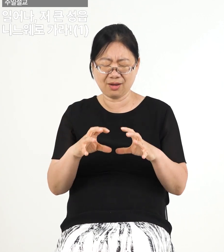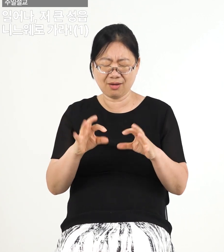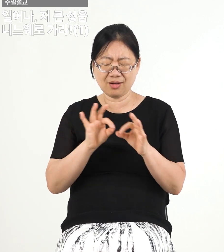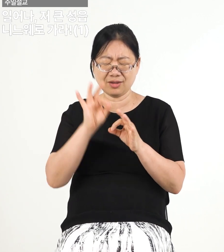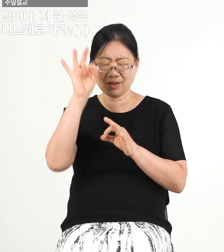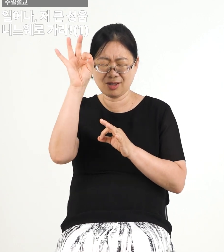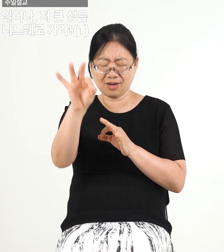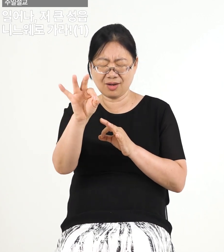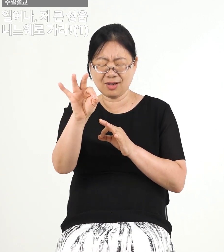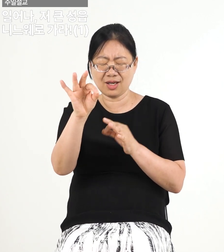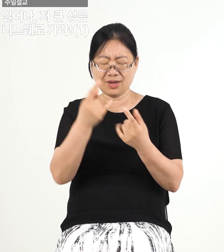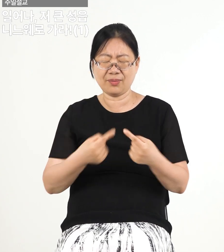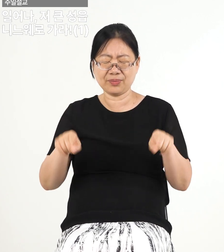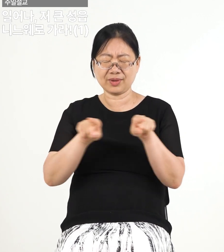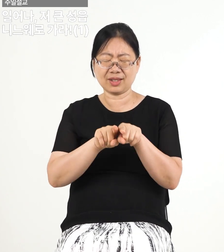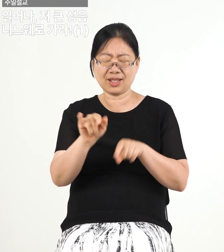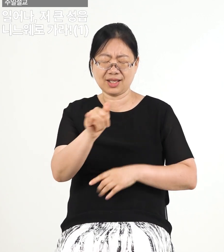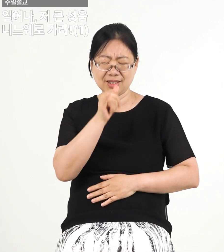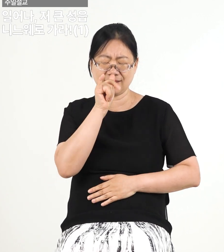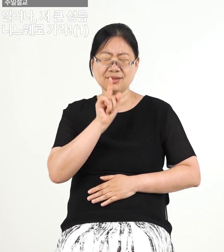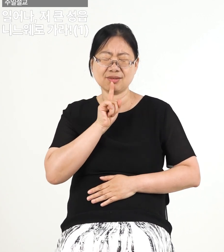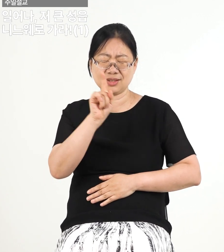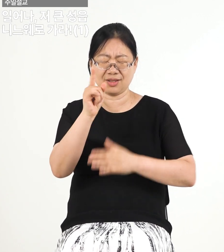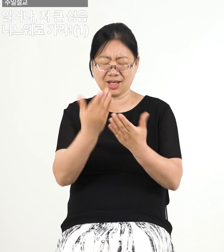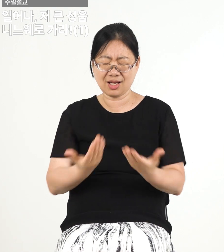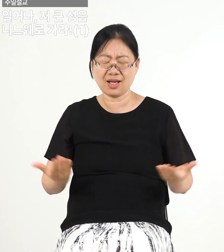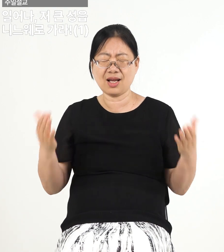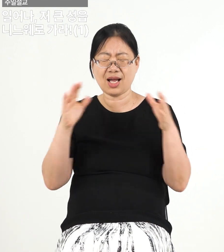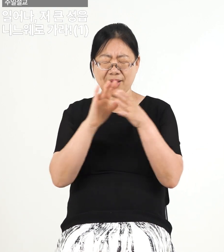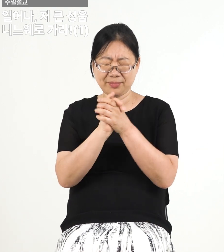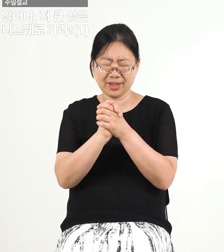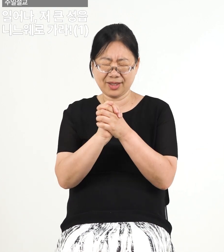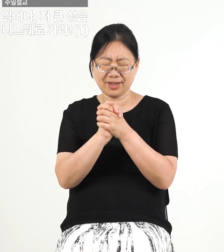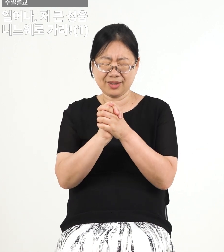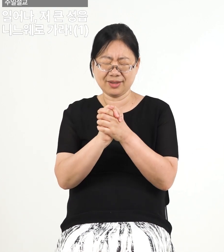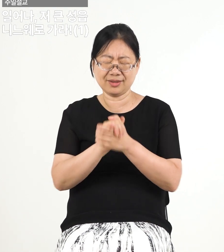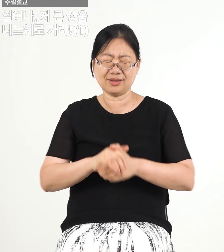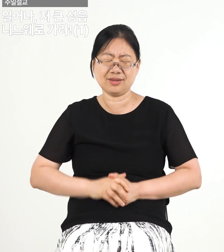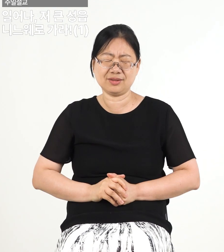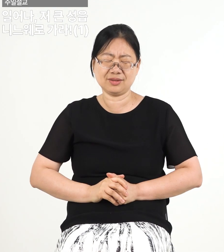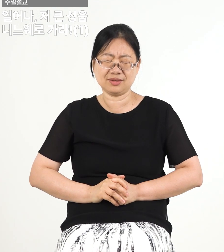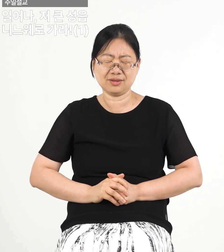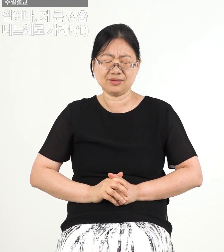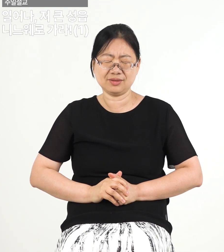생명까지 영원토록 함께 있을지어다. 아멘.